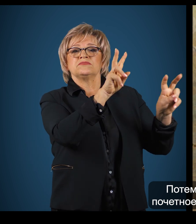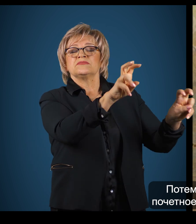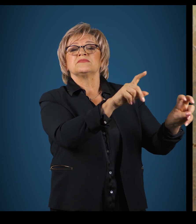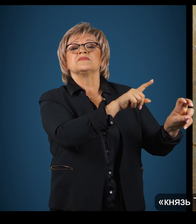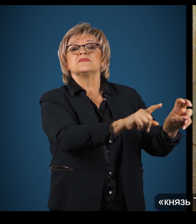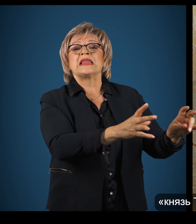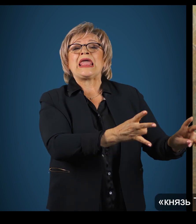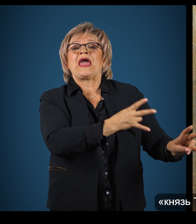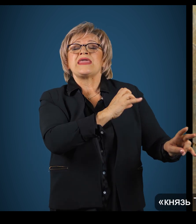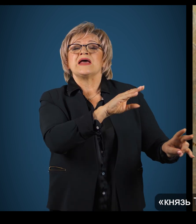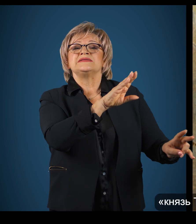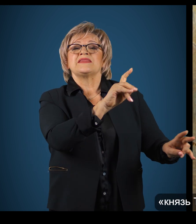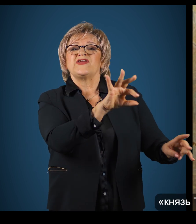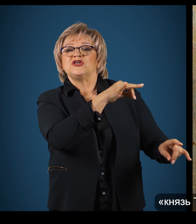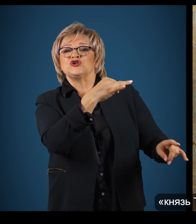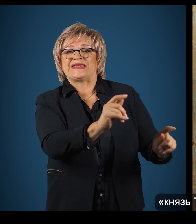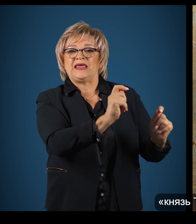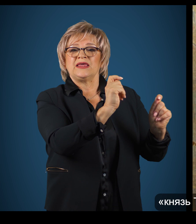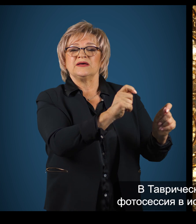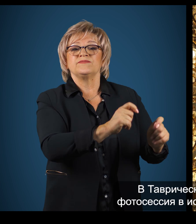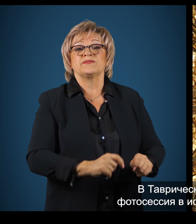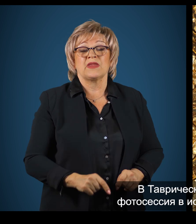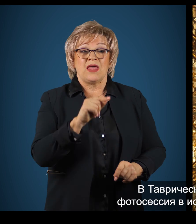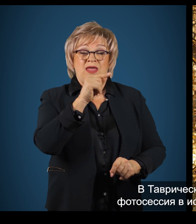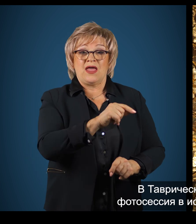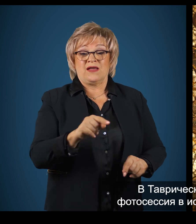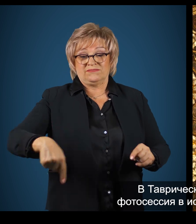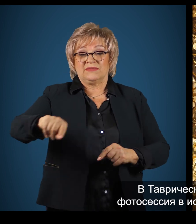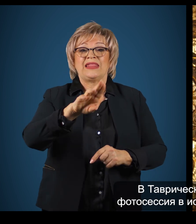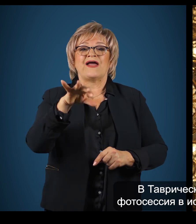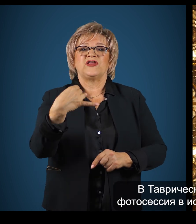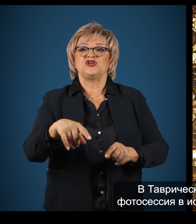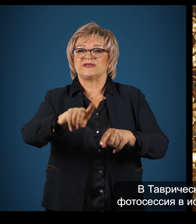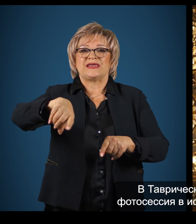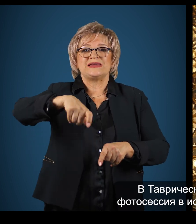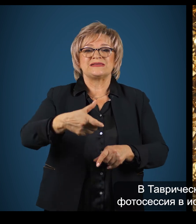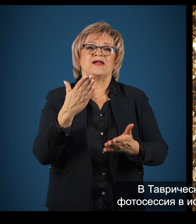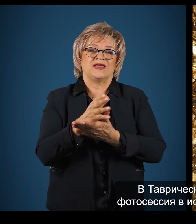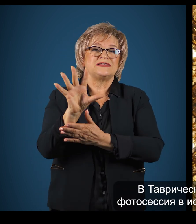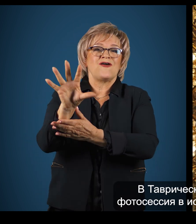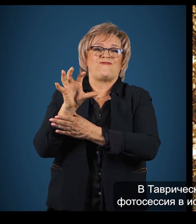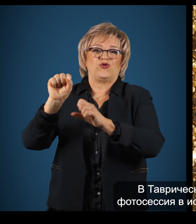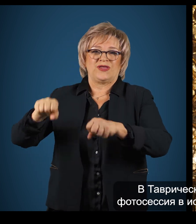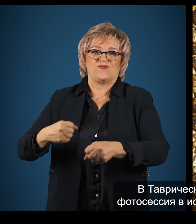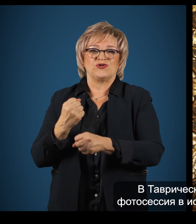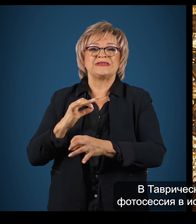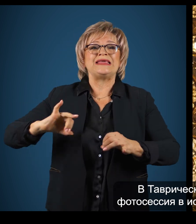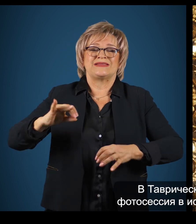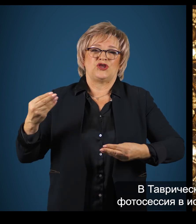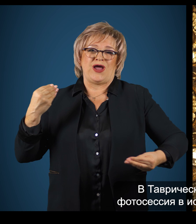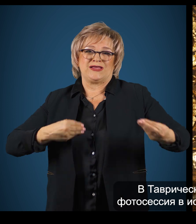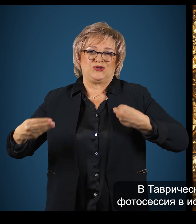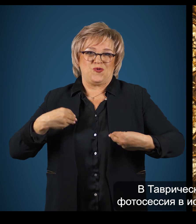наименование князь Таврический В Таврическом зале проходит фотосессия в исторических